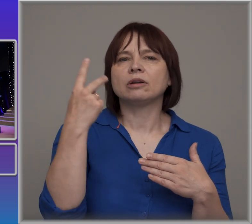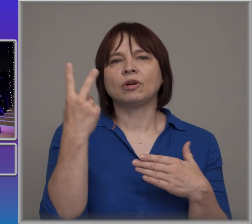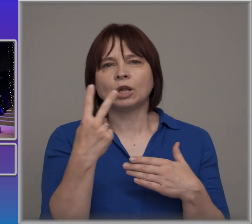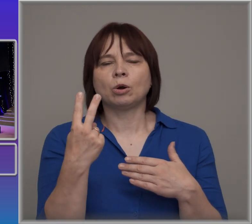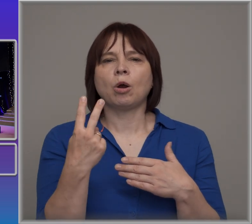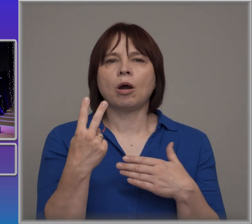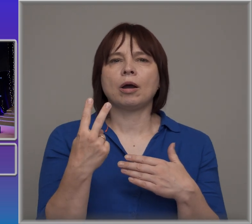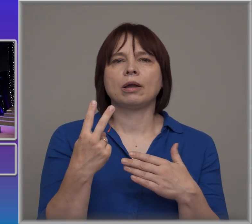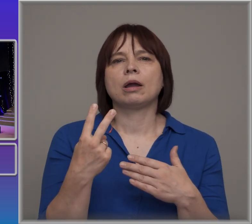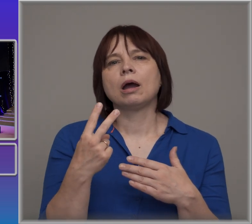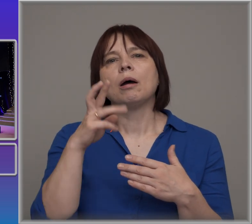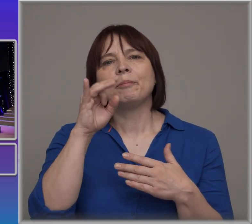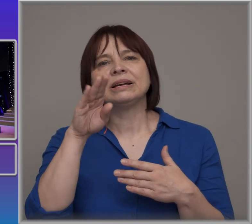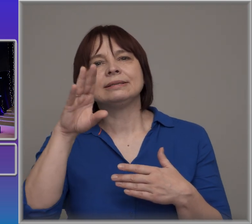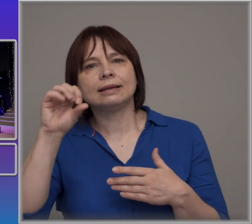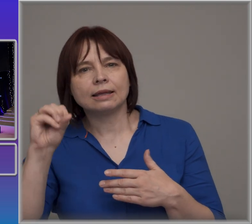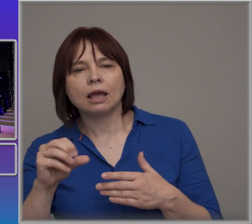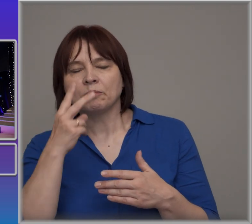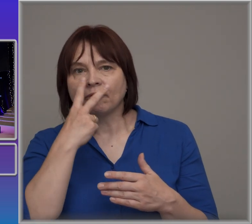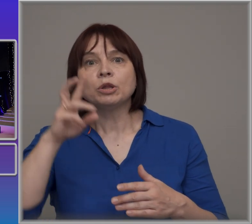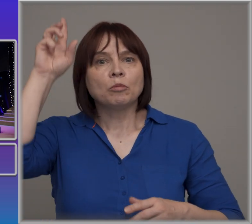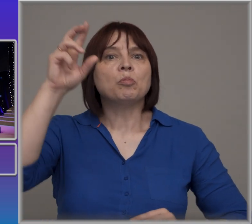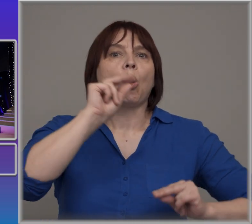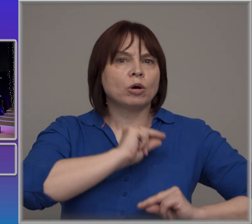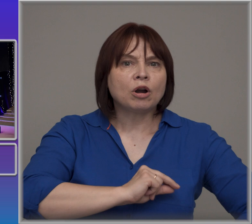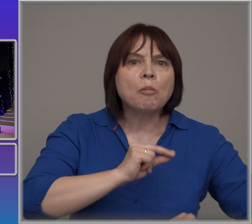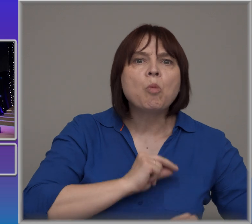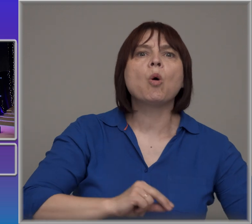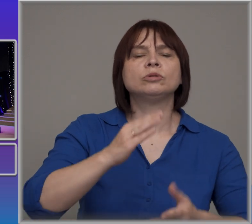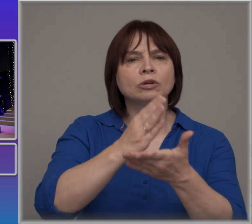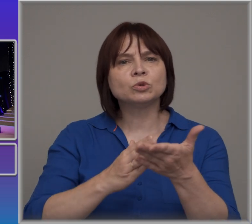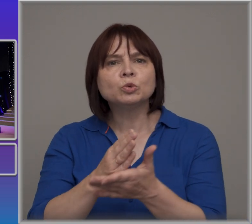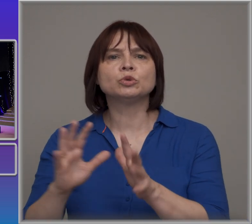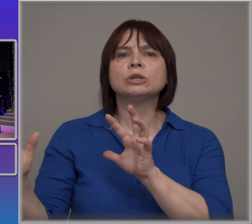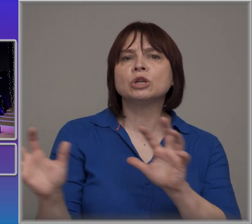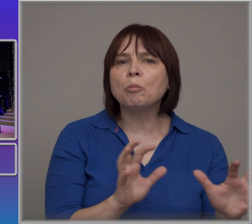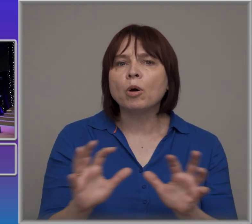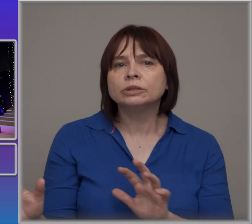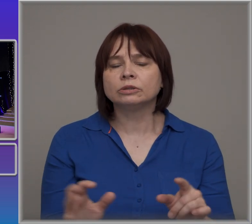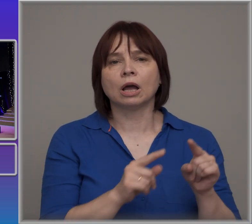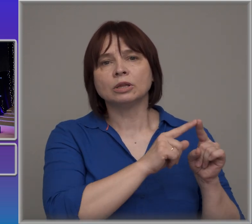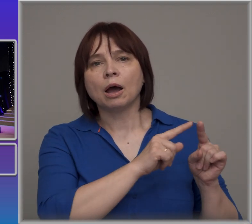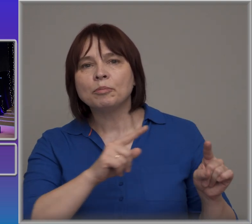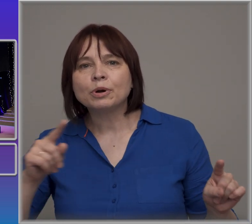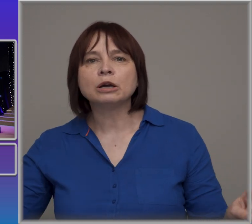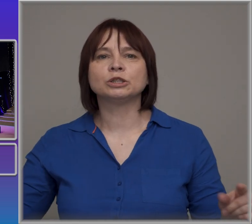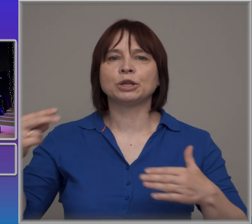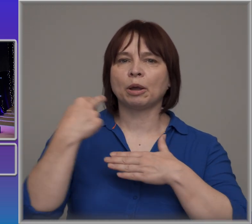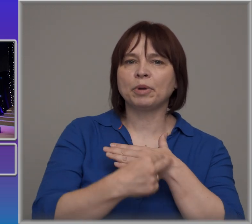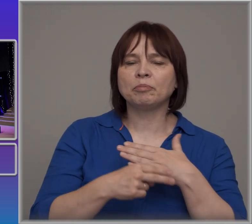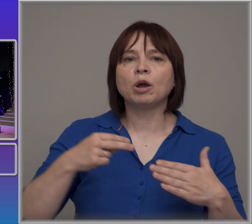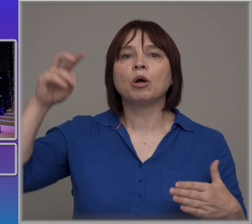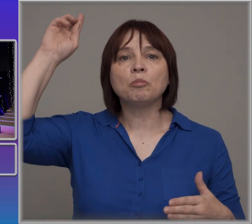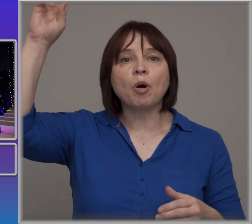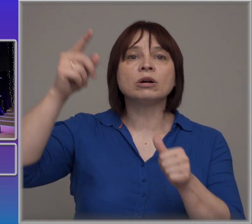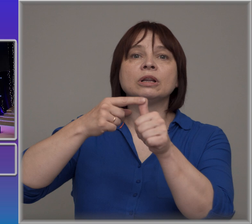трудоемкая работа. Да. То есть Господь, или Господь говорит: «Я Господь целитель твой». То есть слово «целитель»